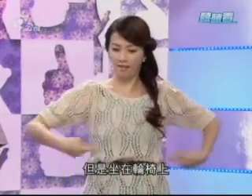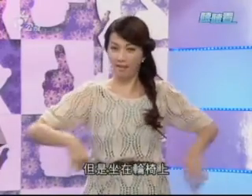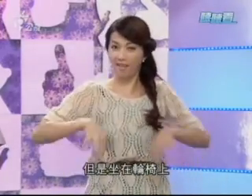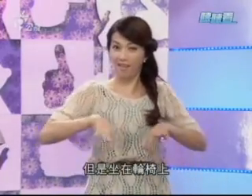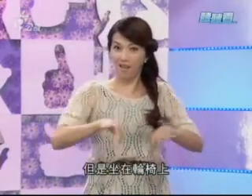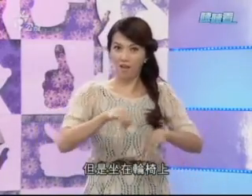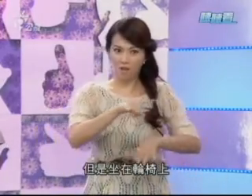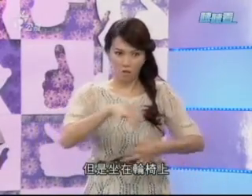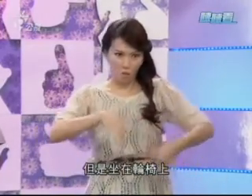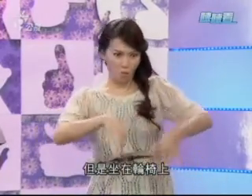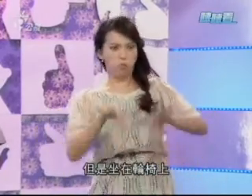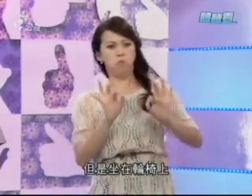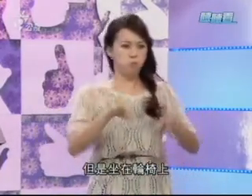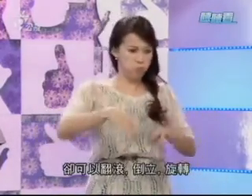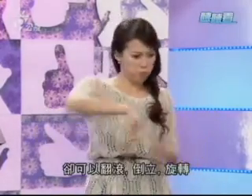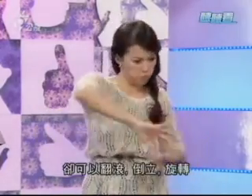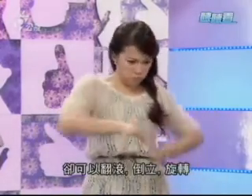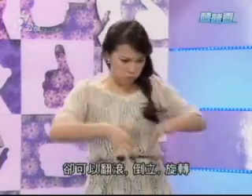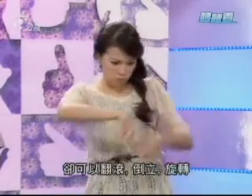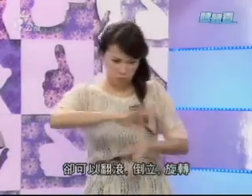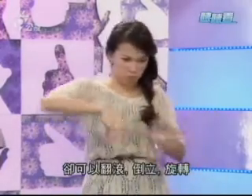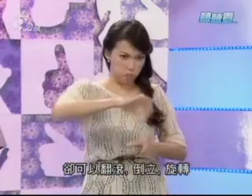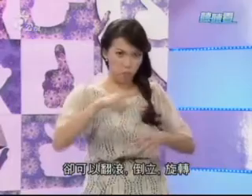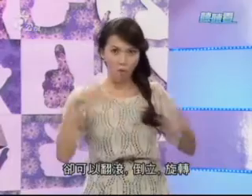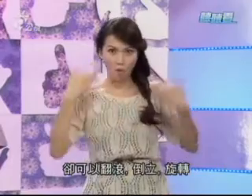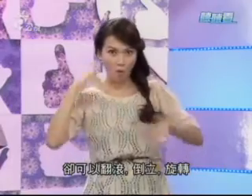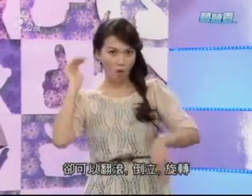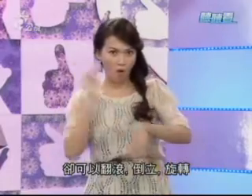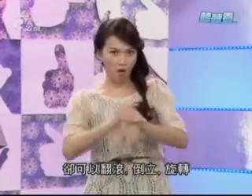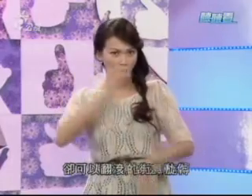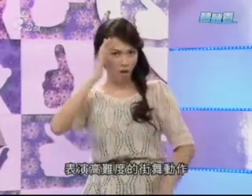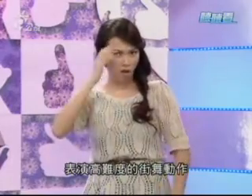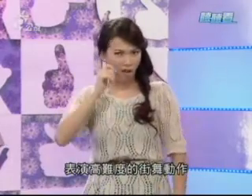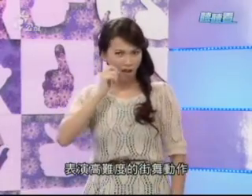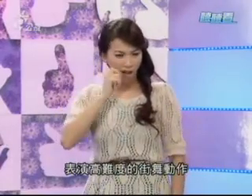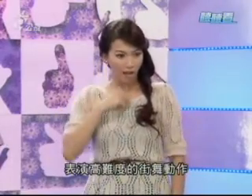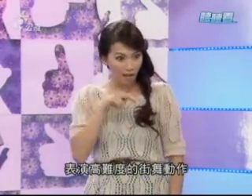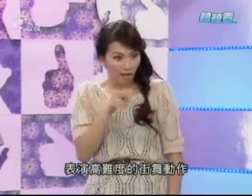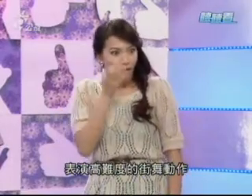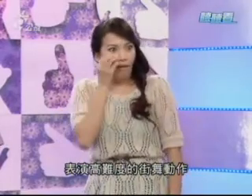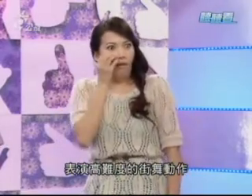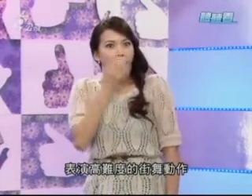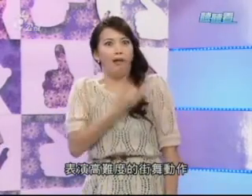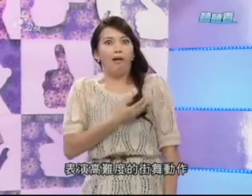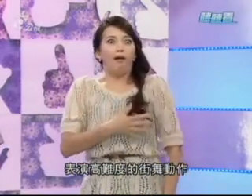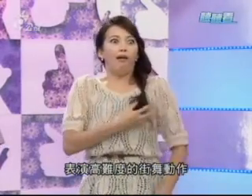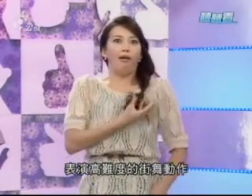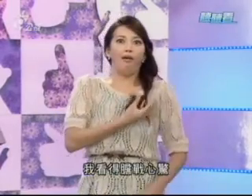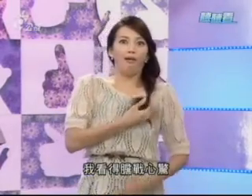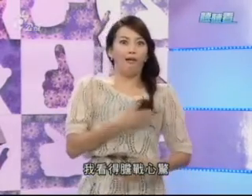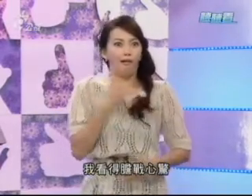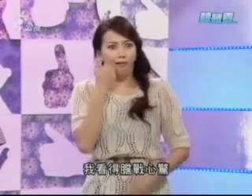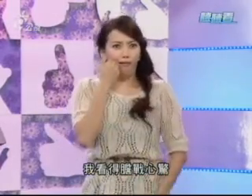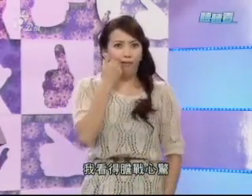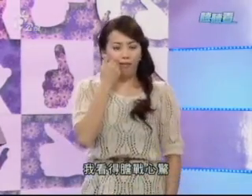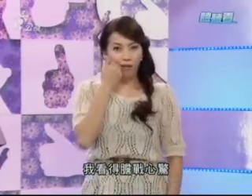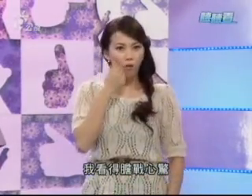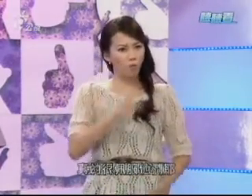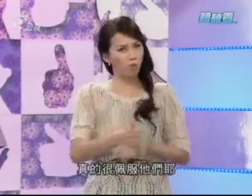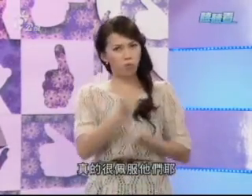是坐在轮椅上却可以翻滚、倒立、旋转，表演高难度的街舞动作，我看得胆战心惊，真的很佩